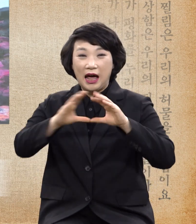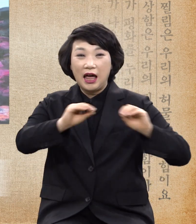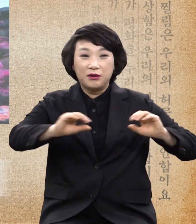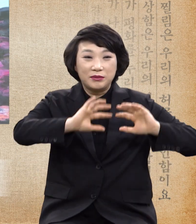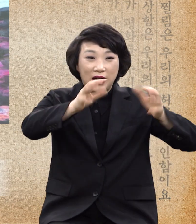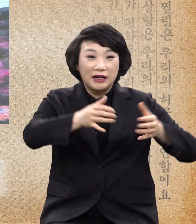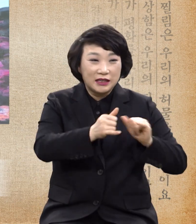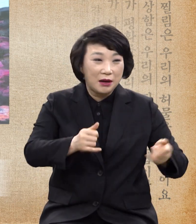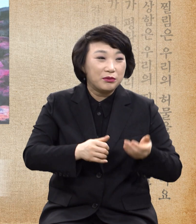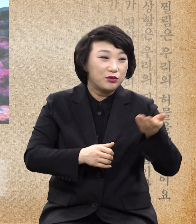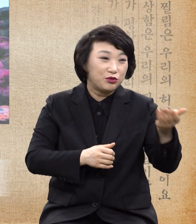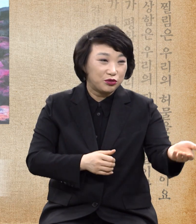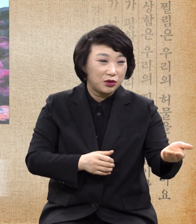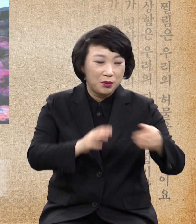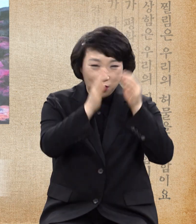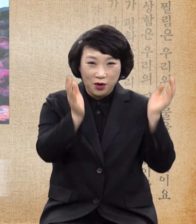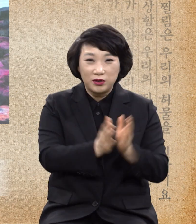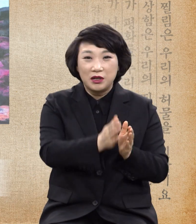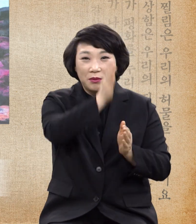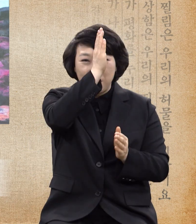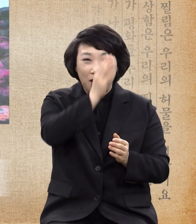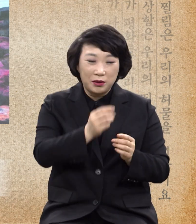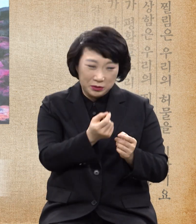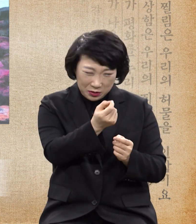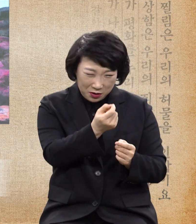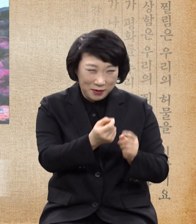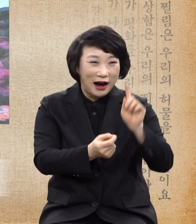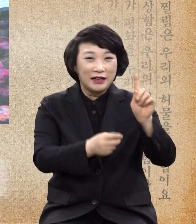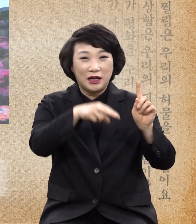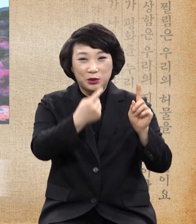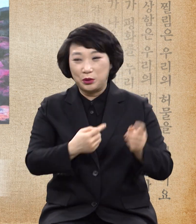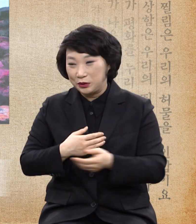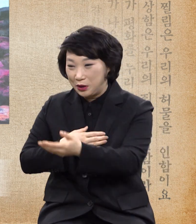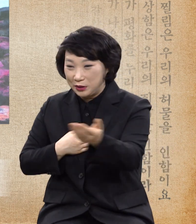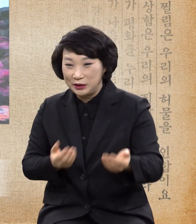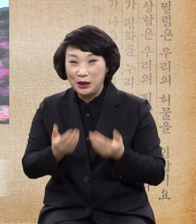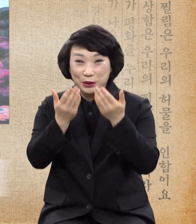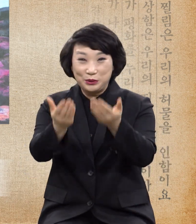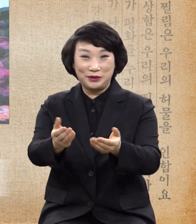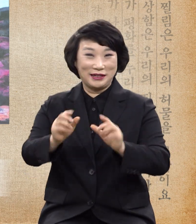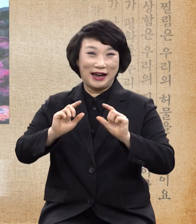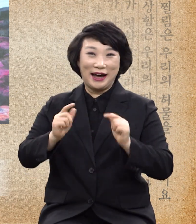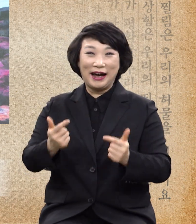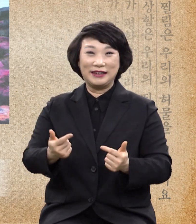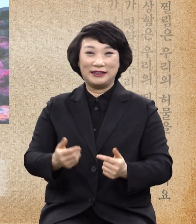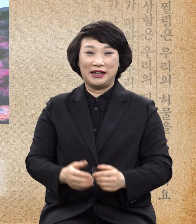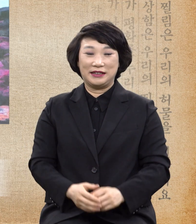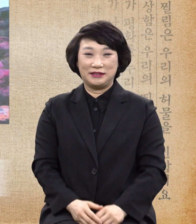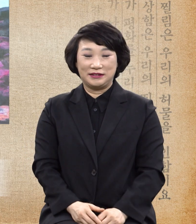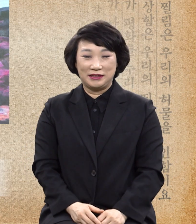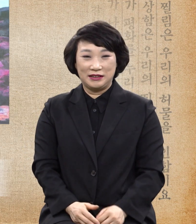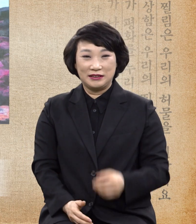내린 모든 질병의 하나도 너에게 내리지 아니하리 나는 너희를